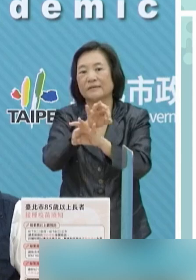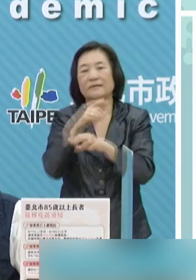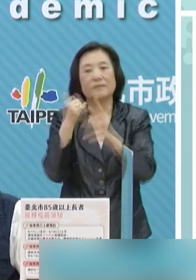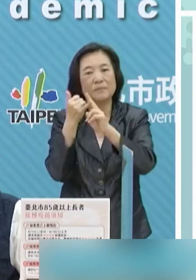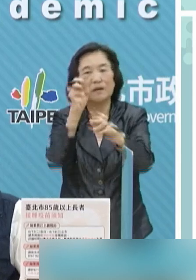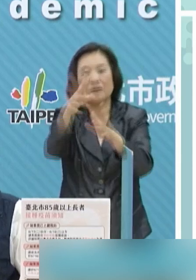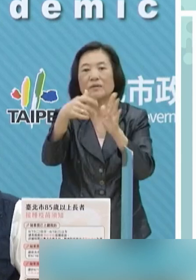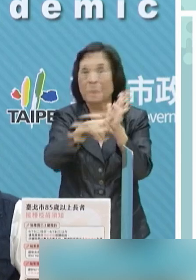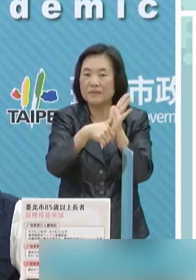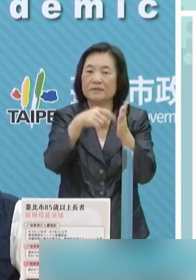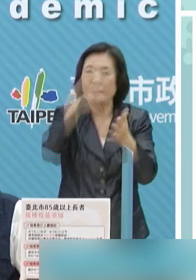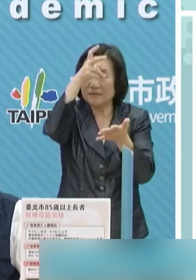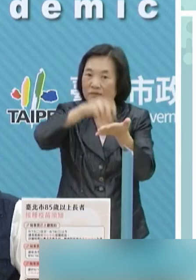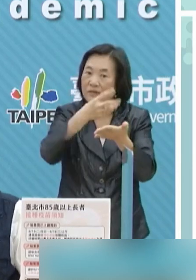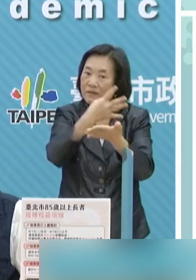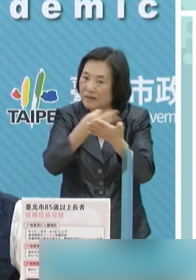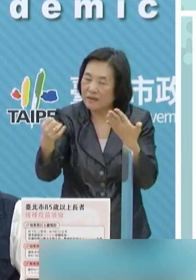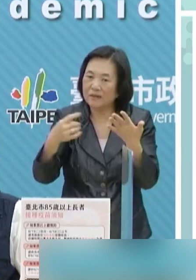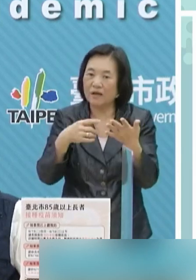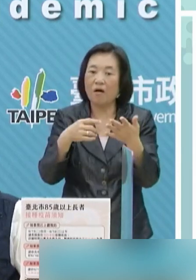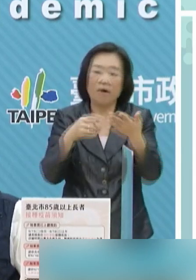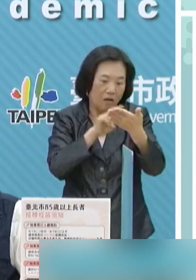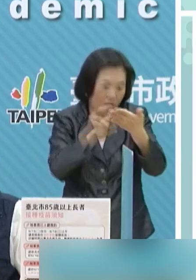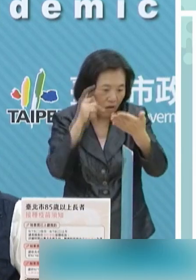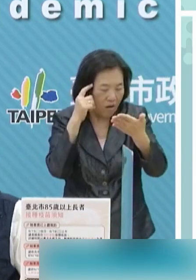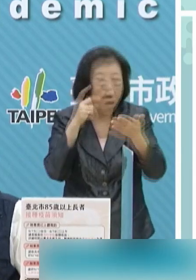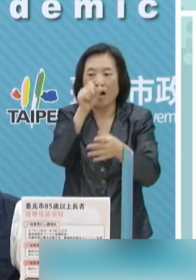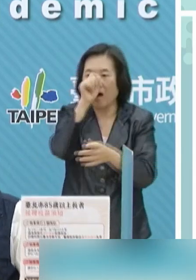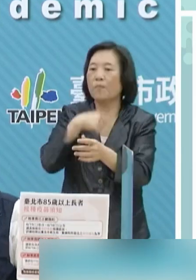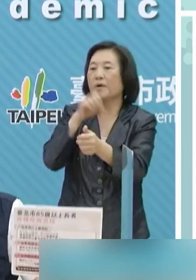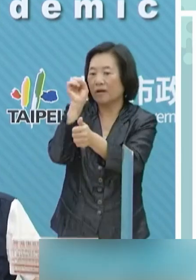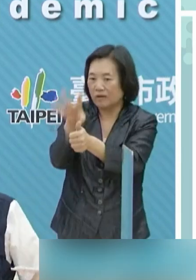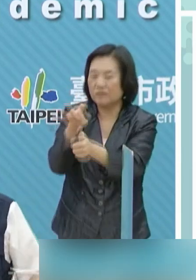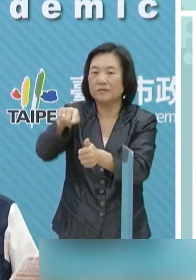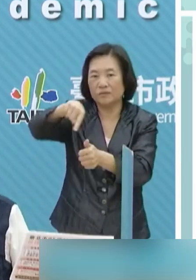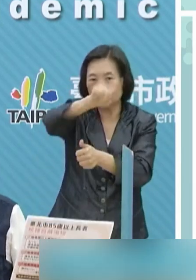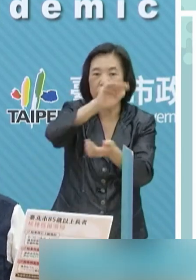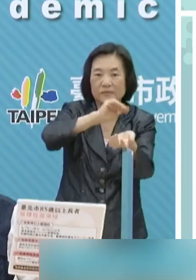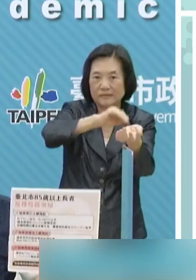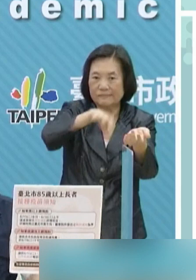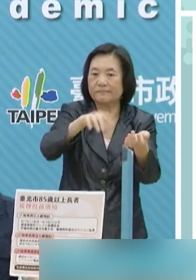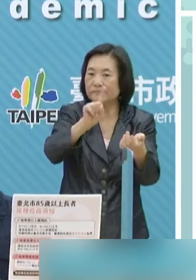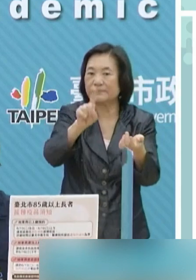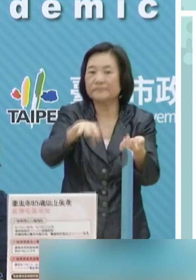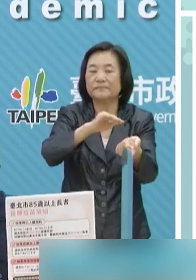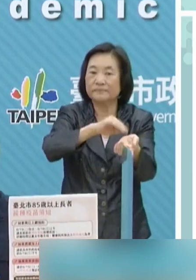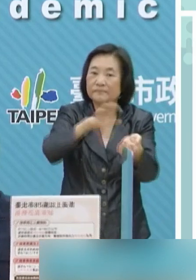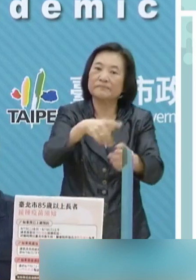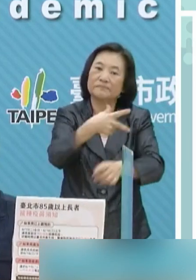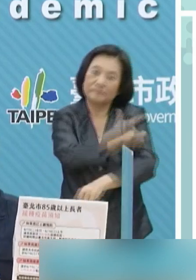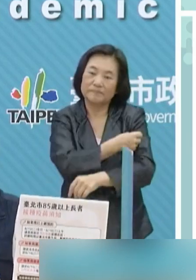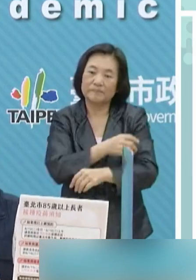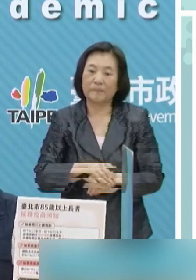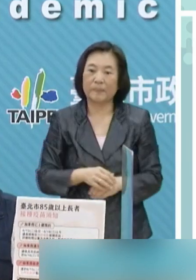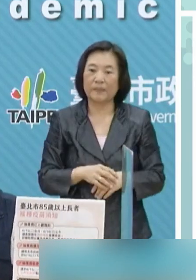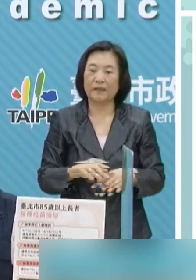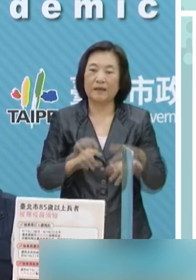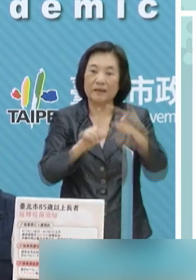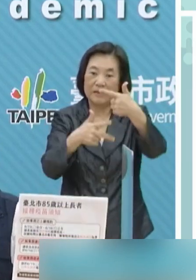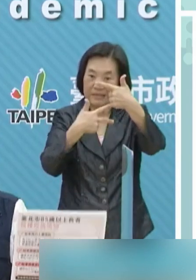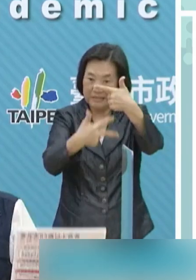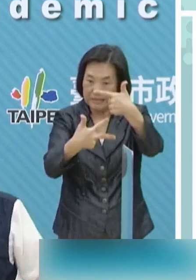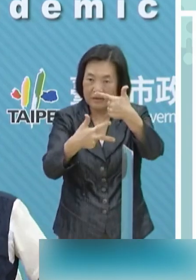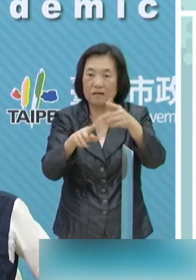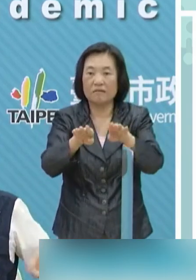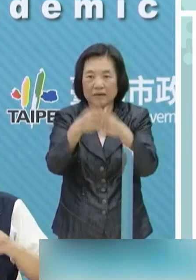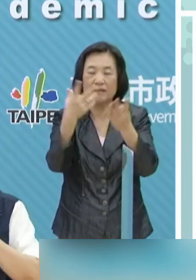题啊，所以这样，明天后天你知道吗？因为明天后天就上班日了，你知道哈？明天后天哦，凡是